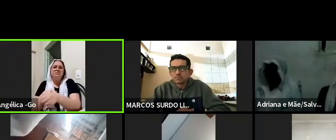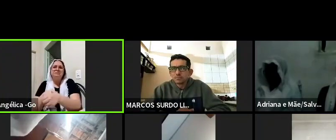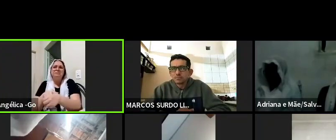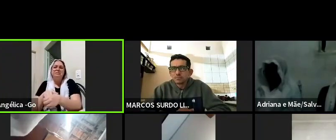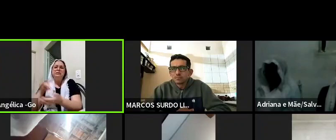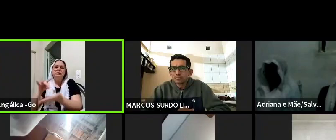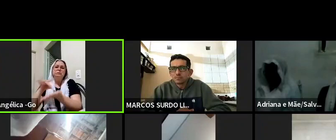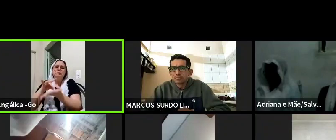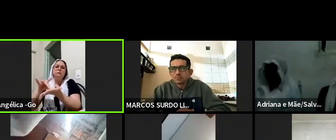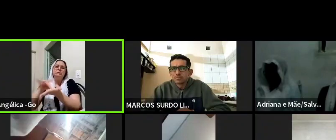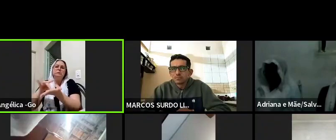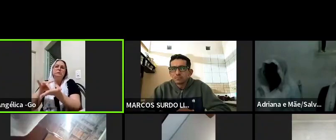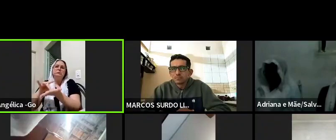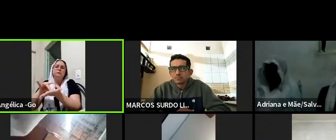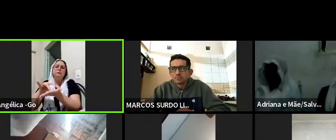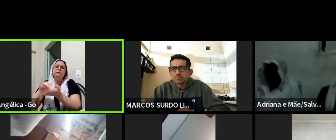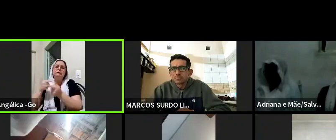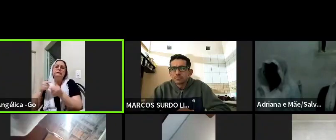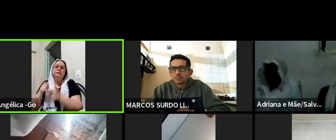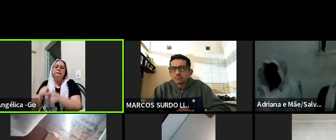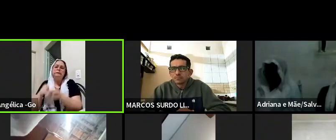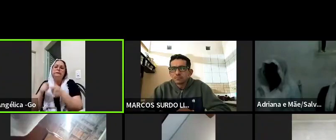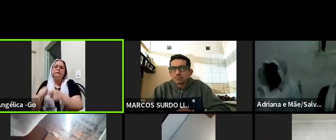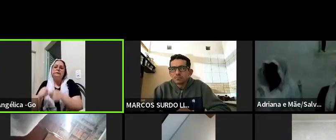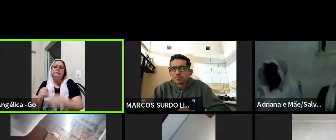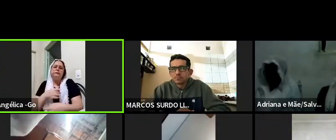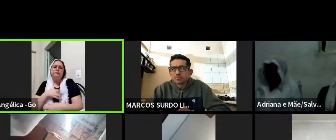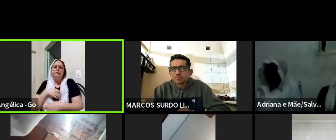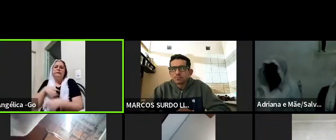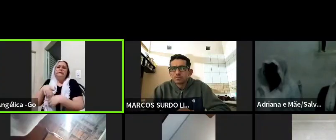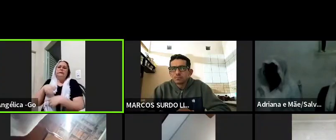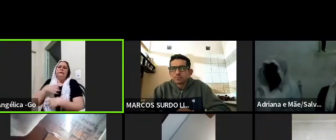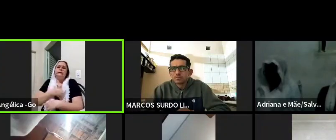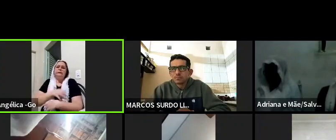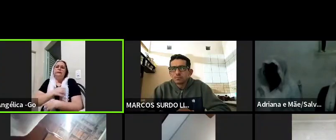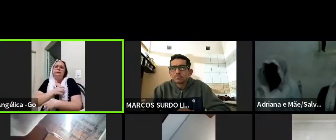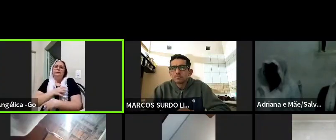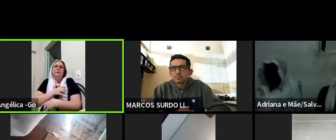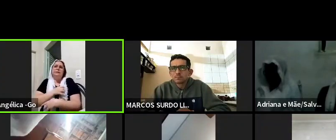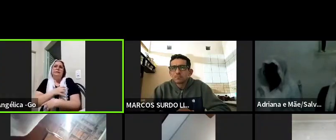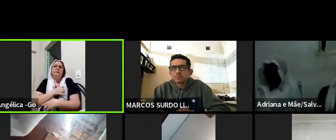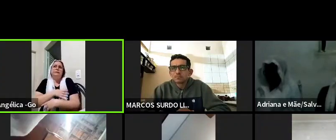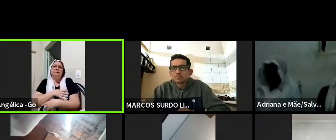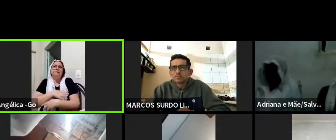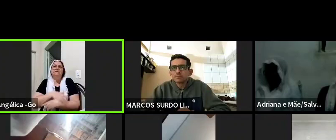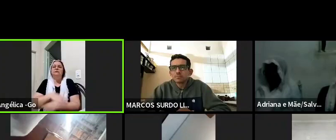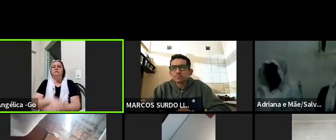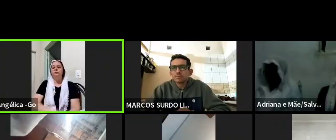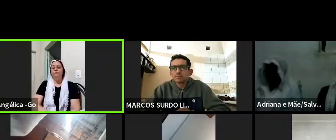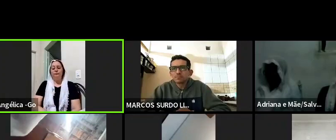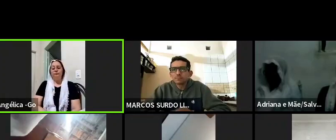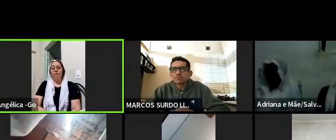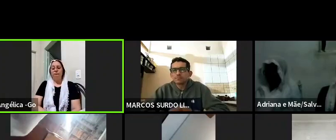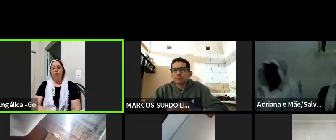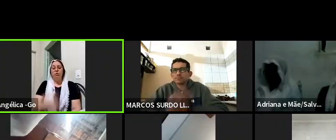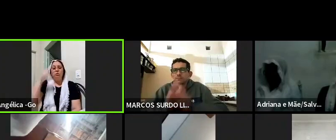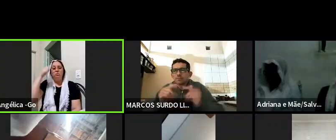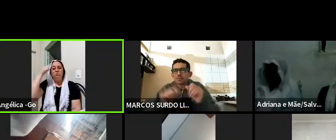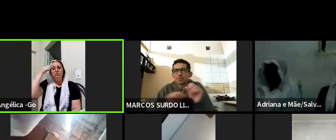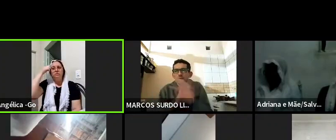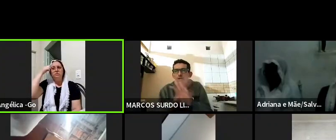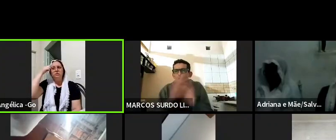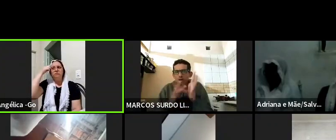medo em nós? Porque ele sabe que se colocar medo em nós, a primeira coisa que vai embora é a